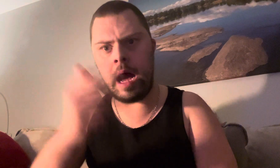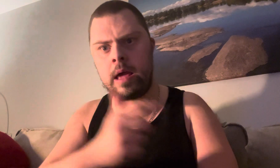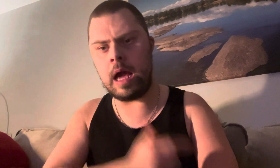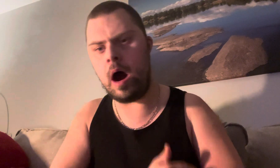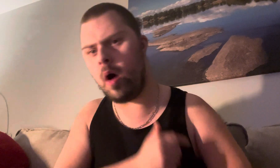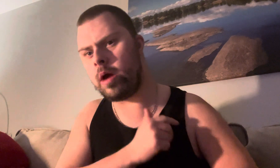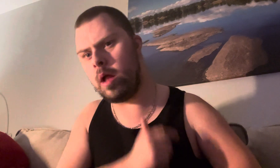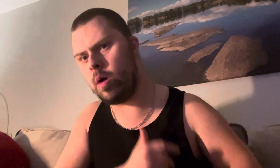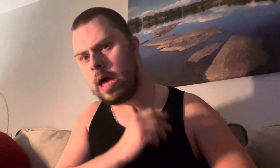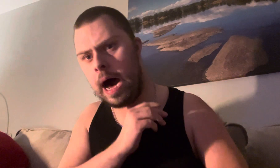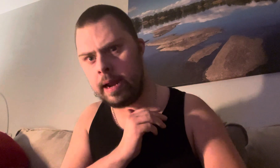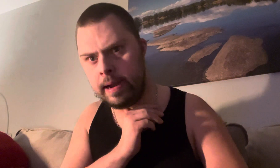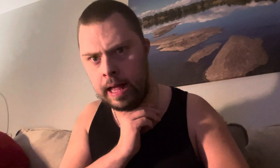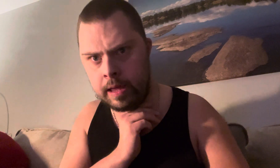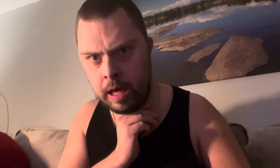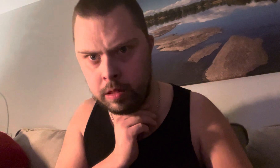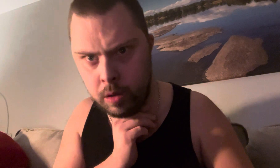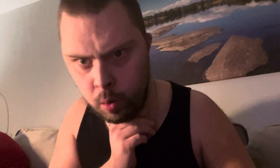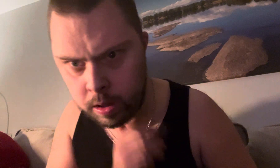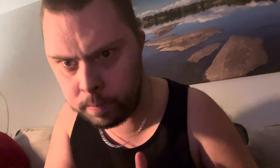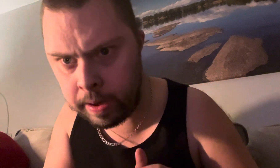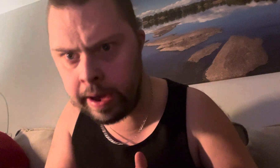lacka och jag skickar alla länkar studio till mig.